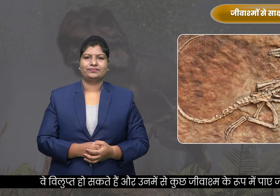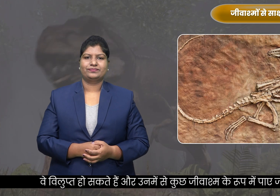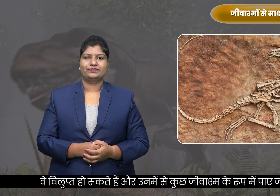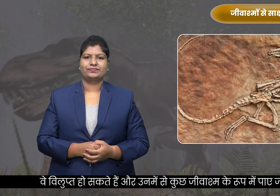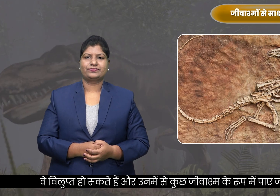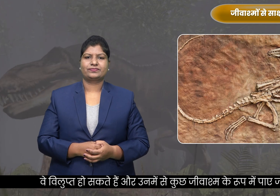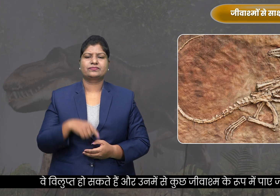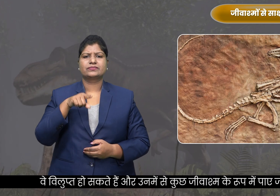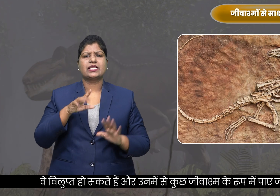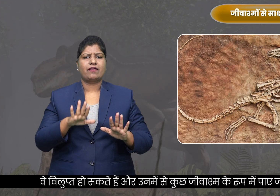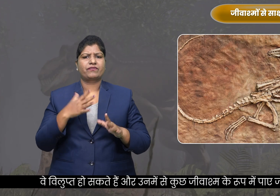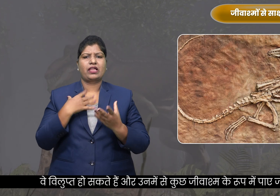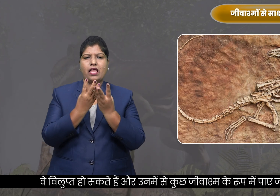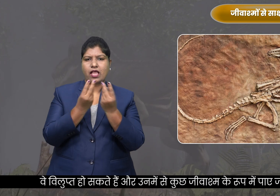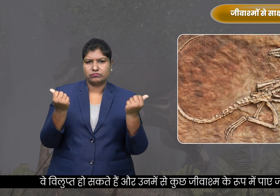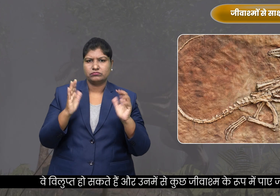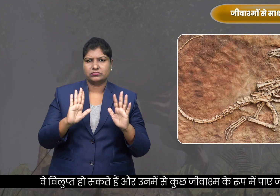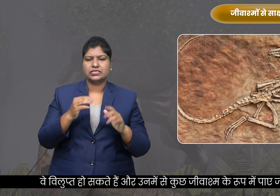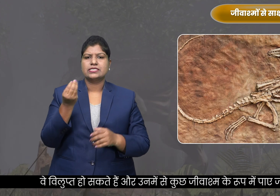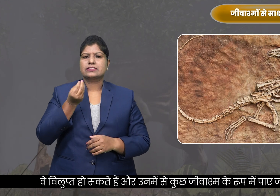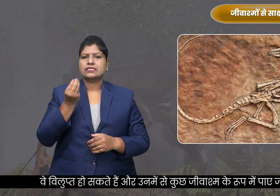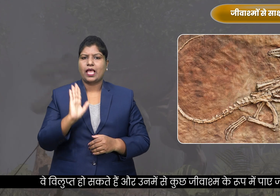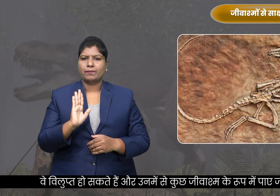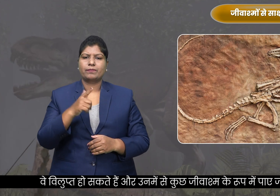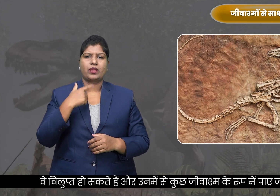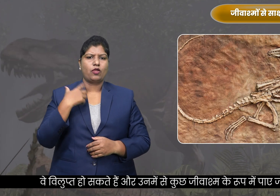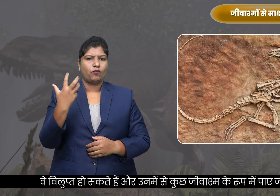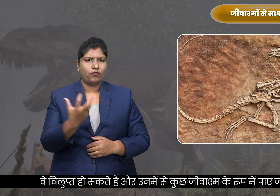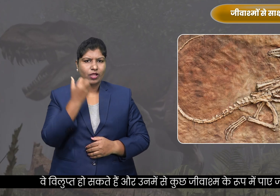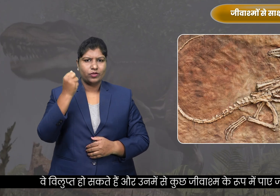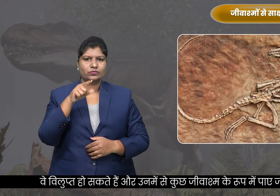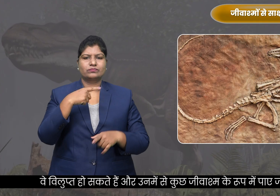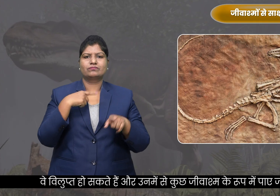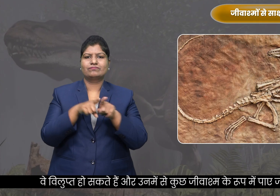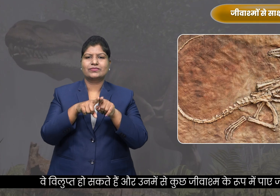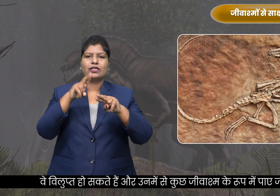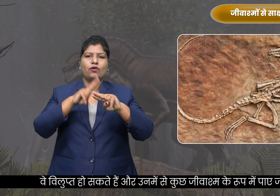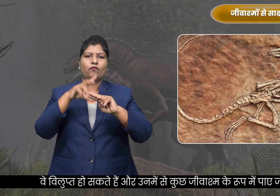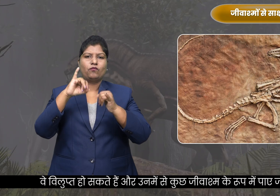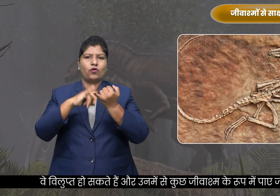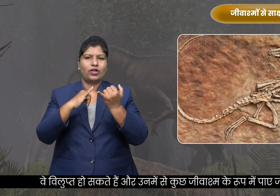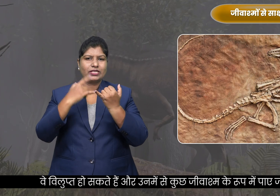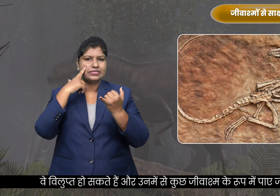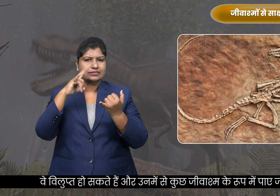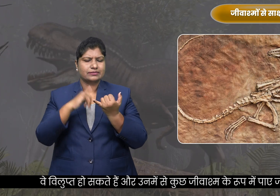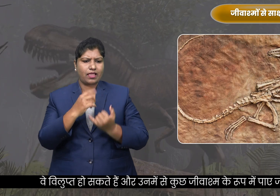वे विलुप्त हो सकते हैं और उनमें से कुछ जीवाश्म के रूप में पाए जा सकते हैं।